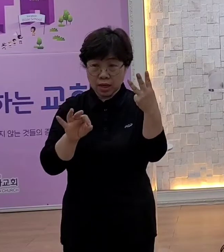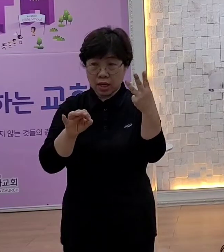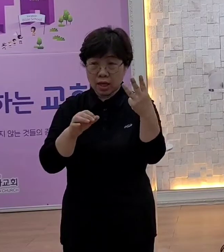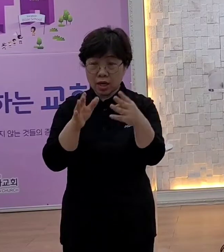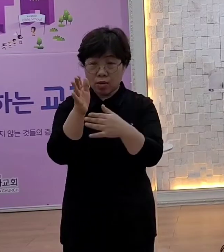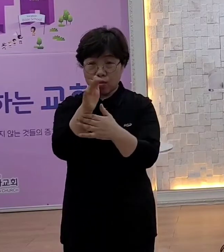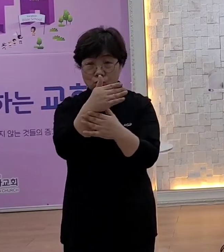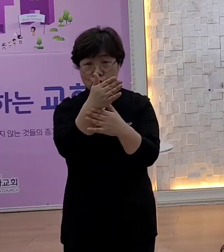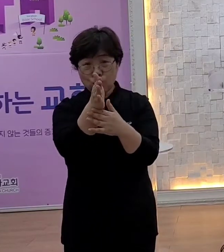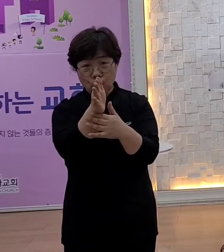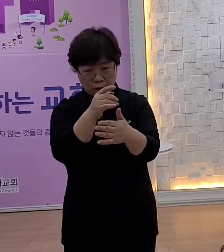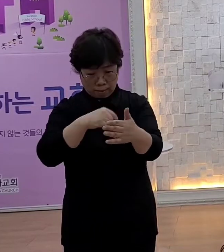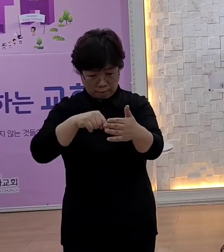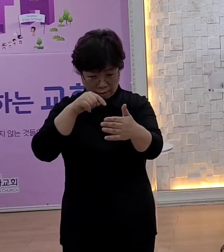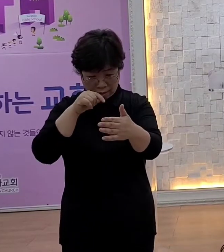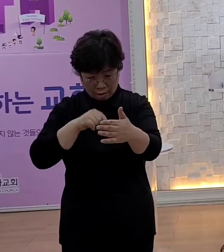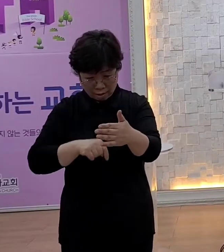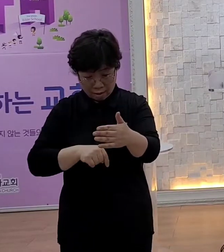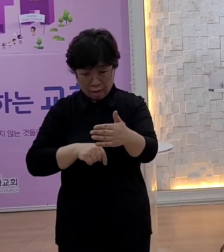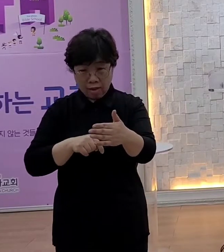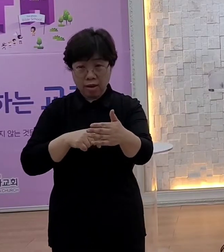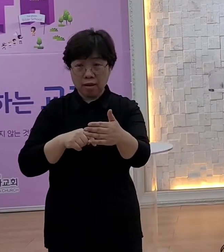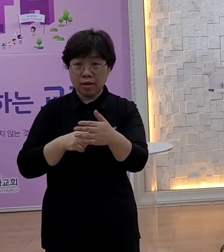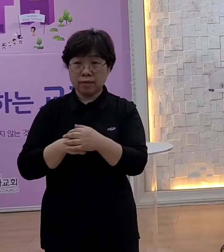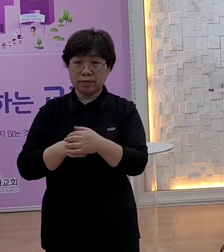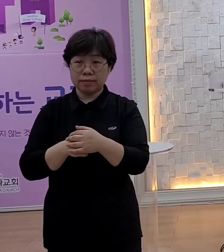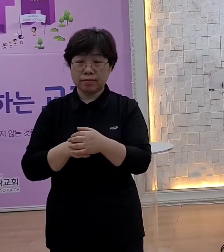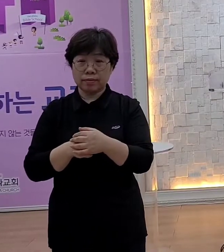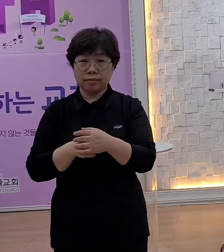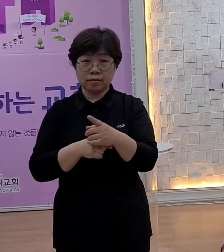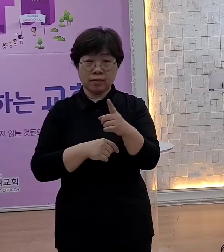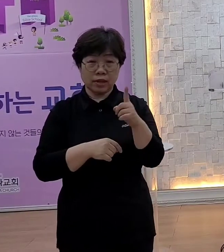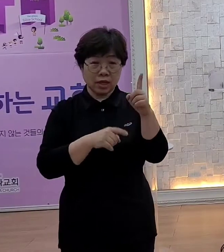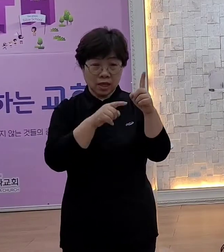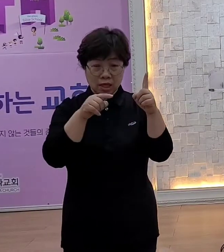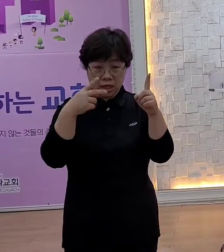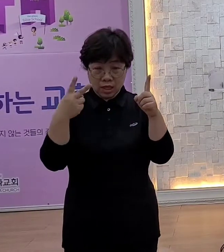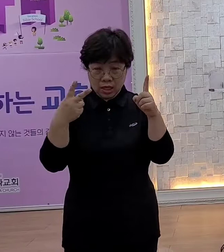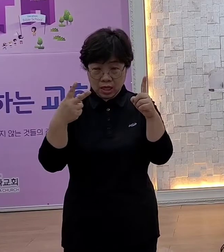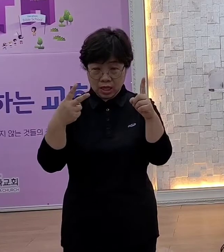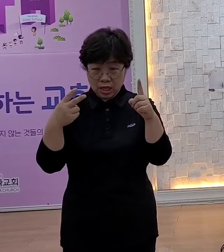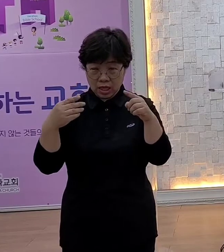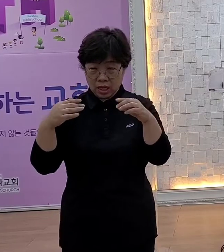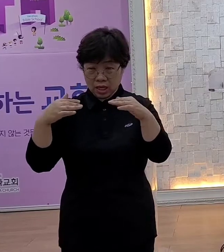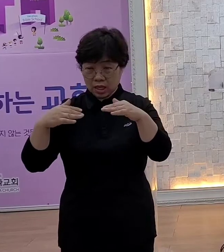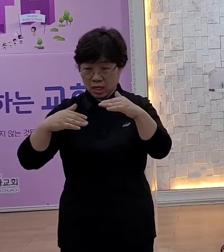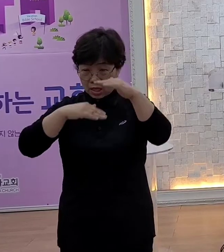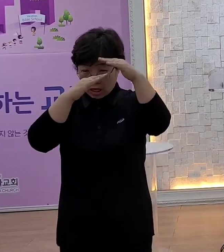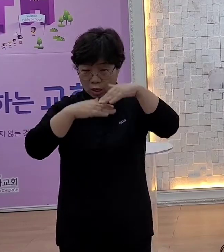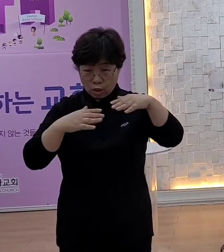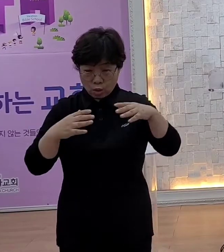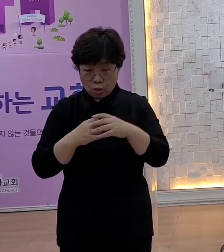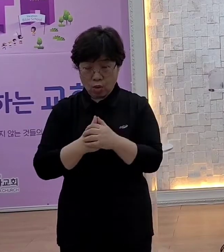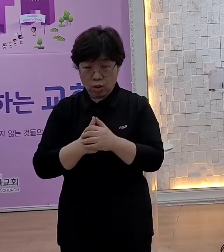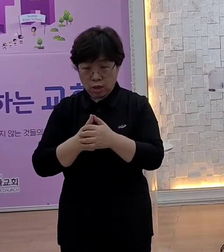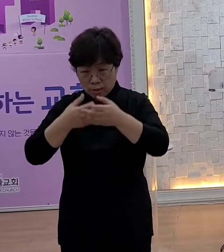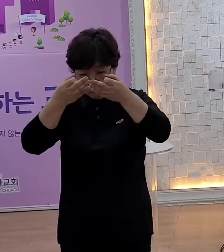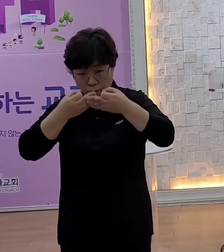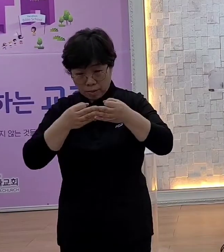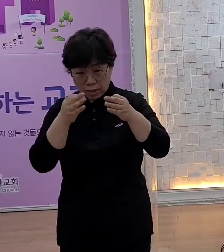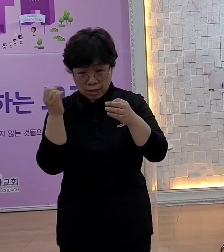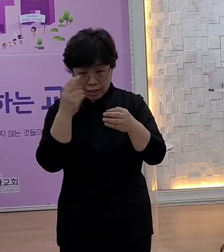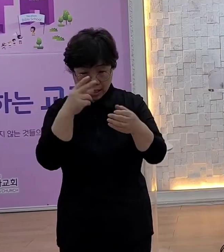물고기 뱃속에서 지난 2장까지의 그 이야기를 조금 여러분 앞에 한번 보십시오.